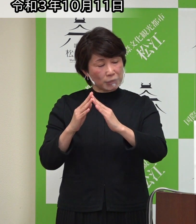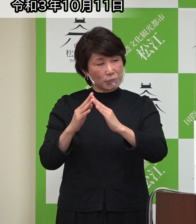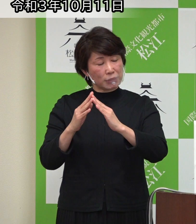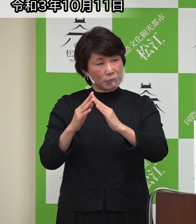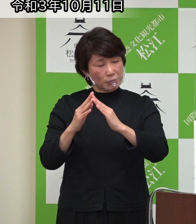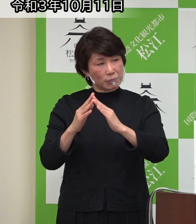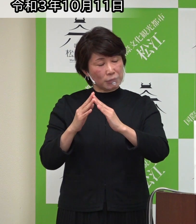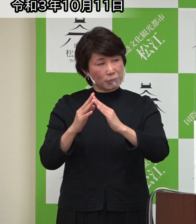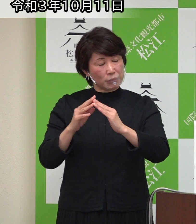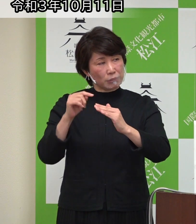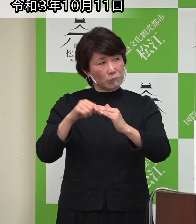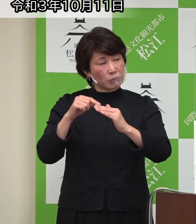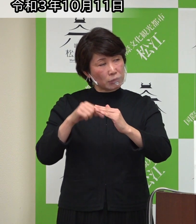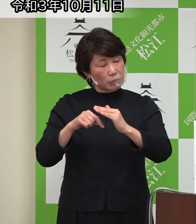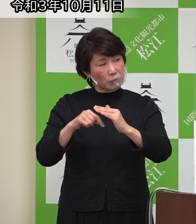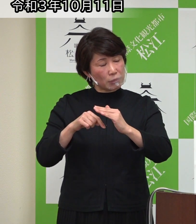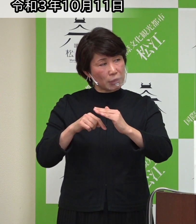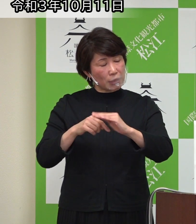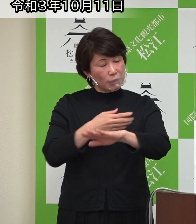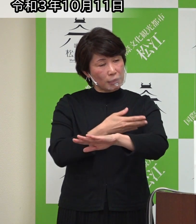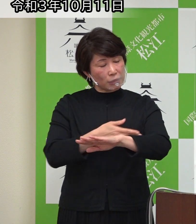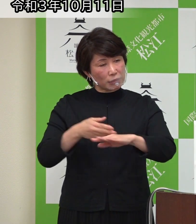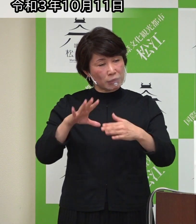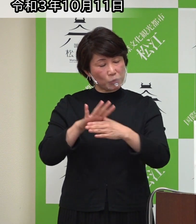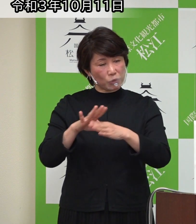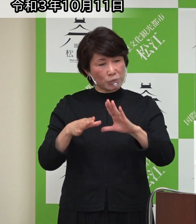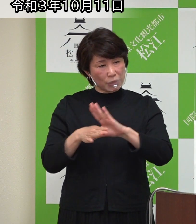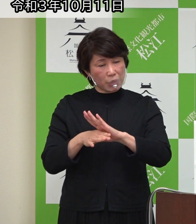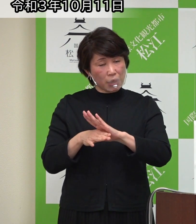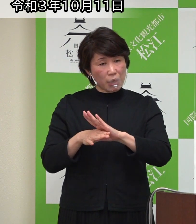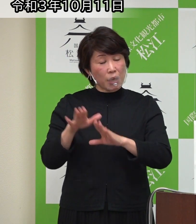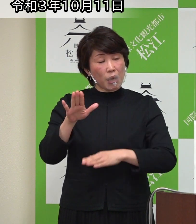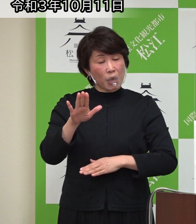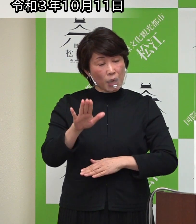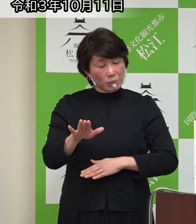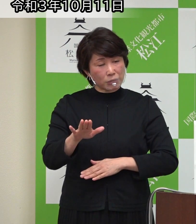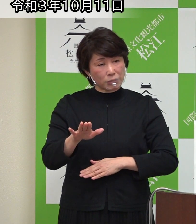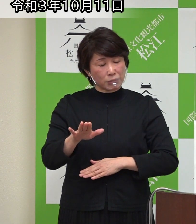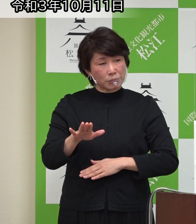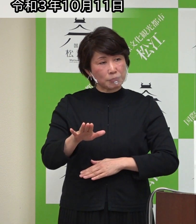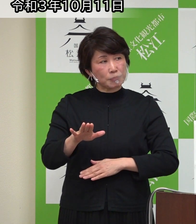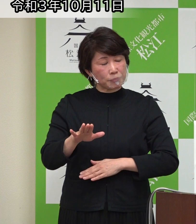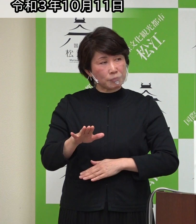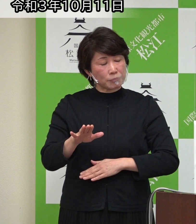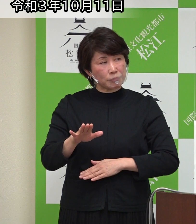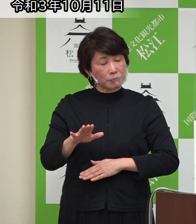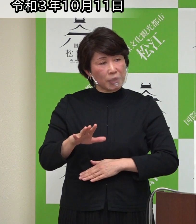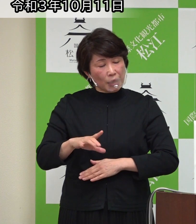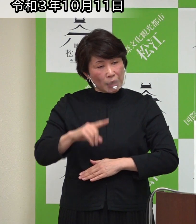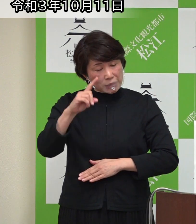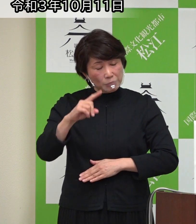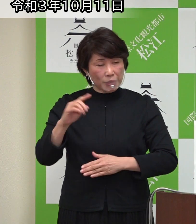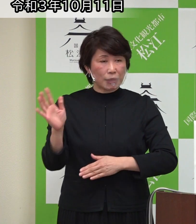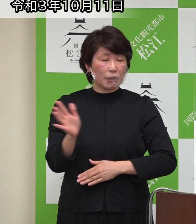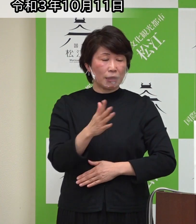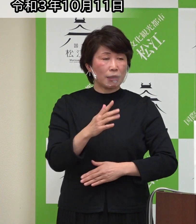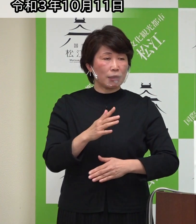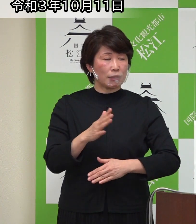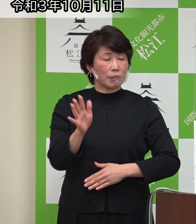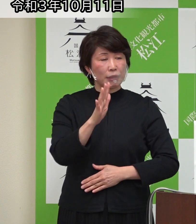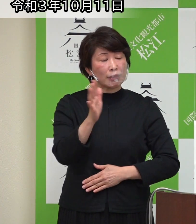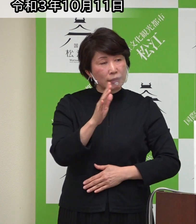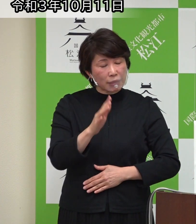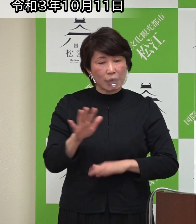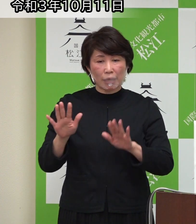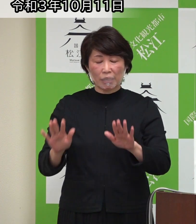伝統文化がありますから、あの何もないところにですね一からこう町を作り上げていくのではなくて、今すでにある誇れるものを